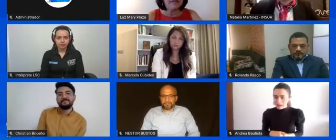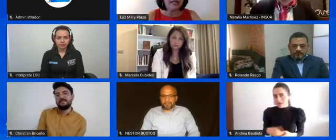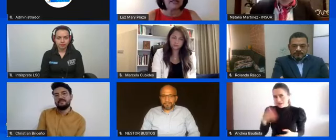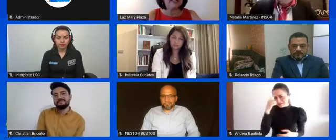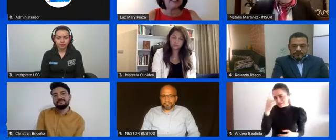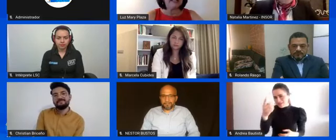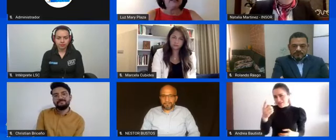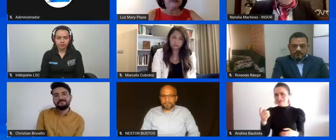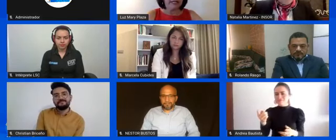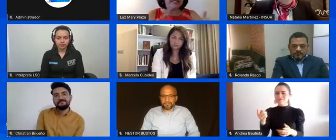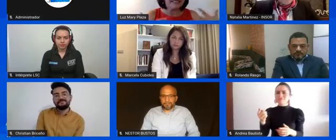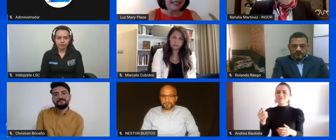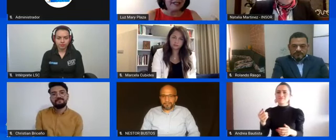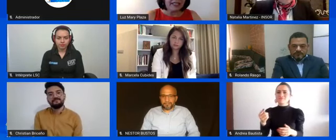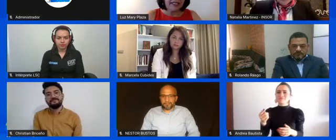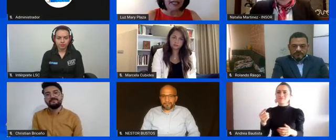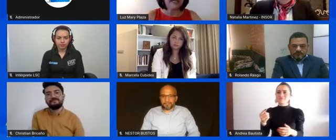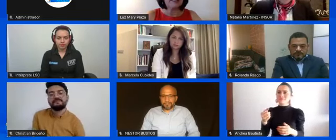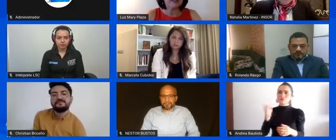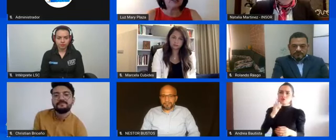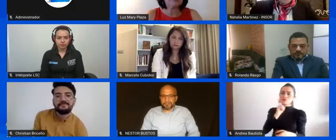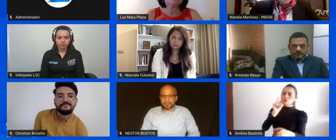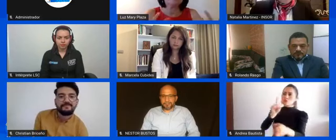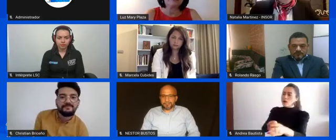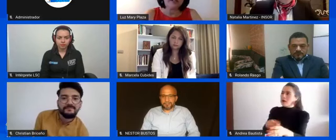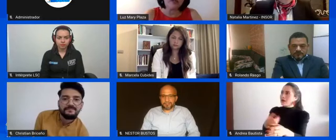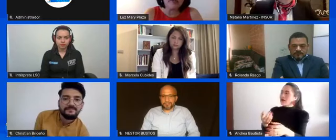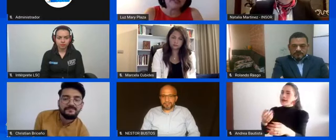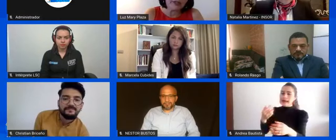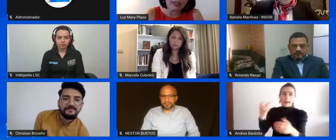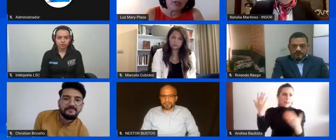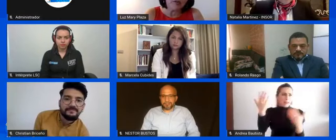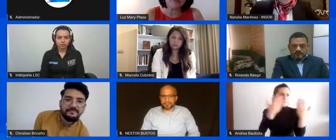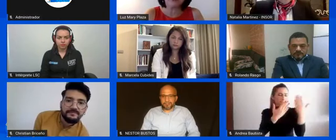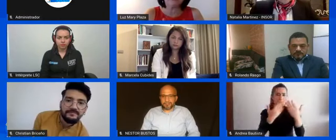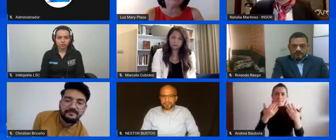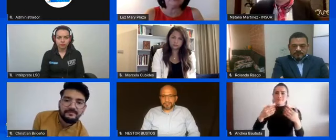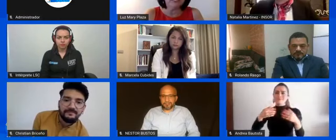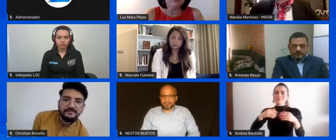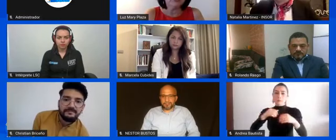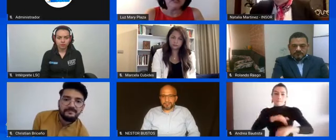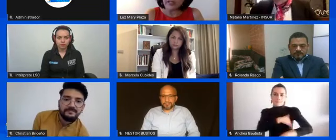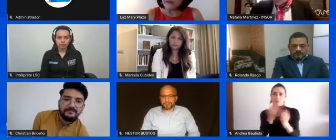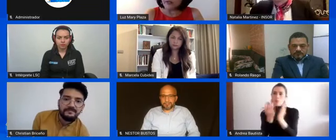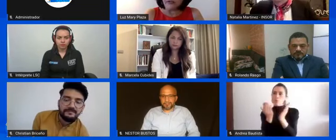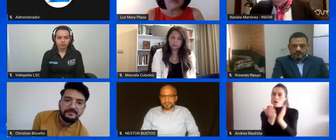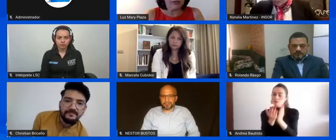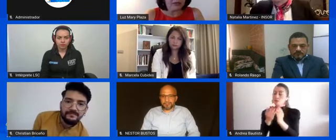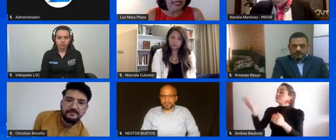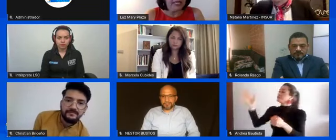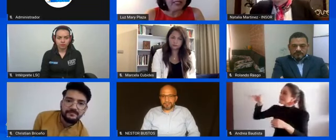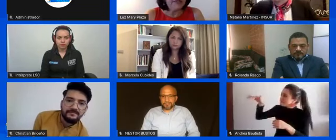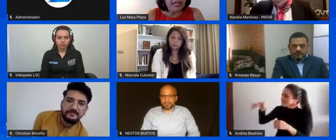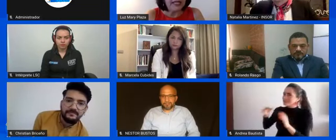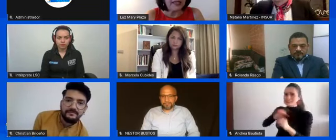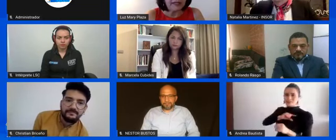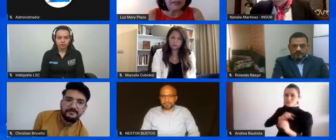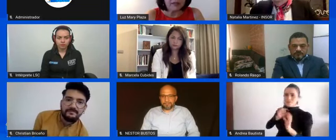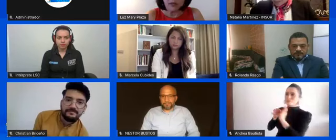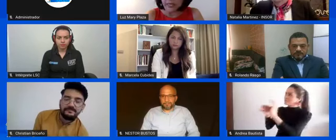empieza a hablar de la accesibilidad, y entonces ya el Ministerio de Comunicaciones lo convocamos, nos